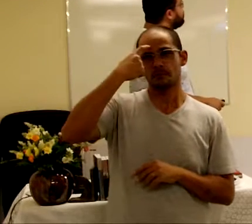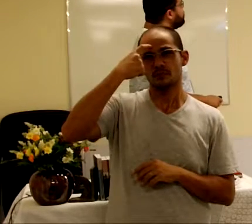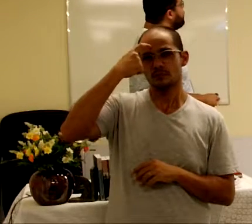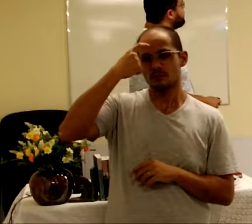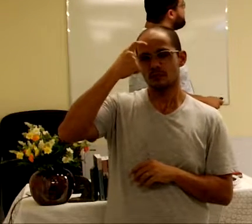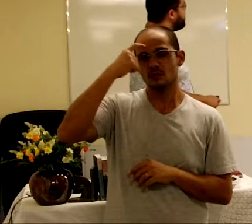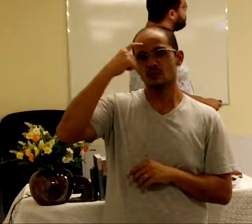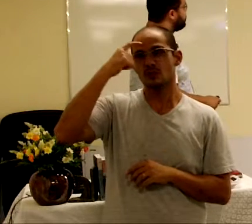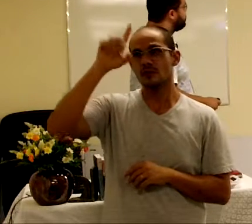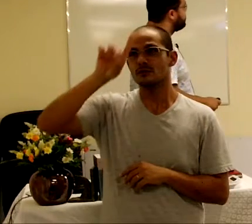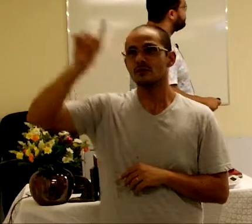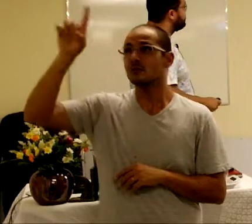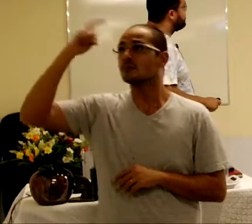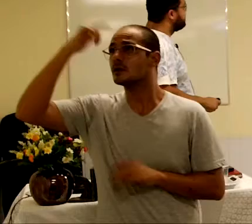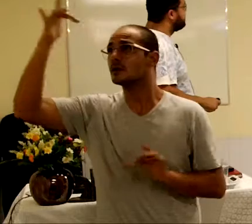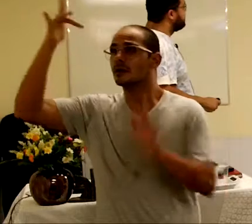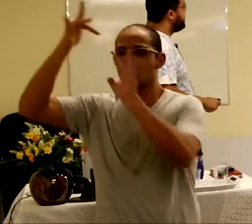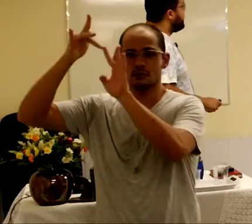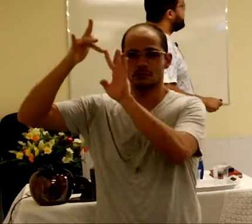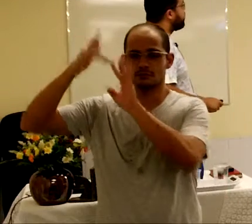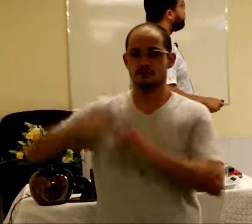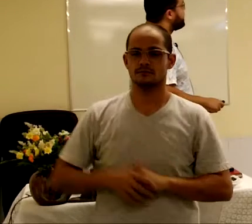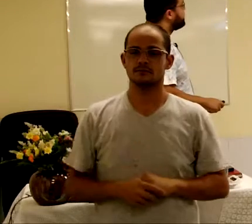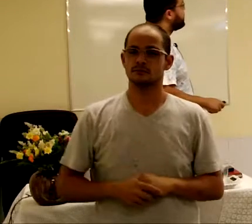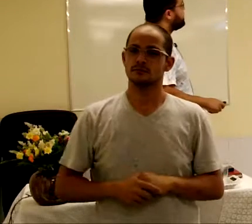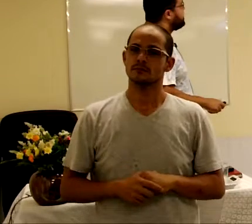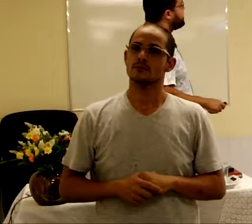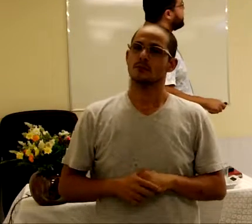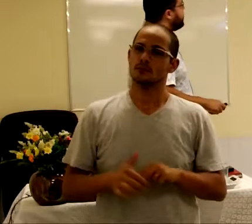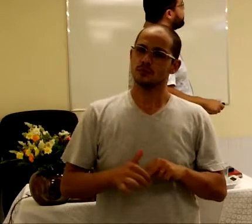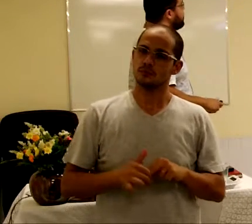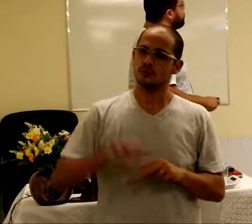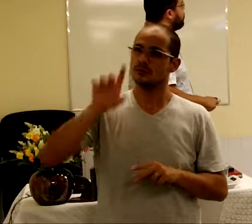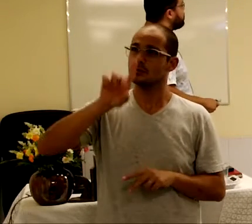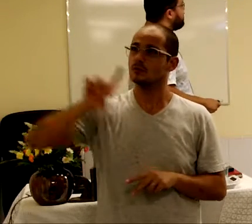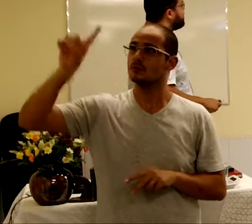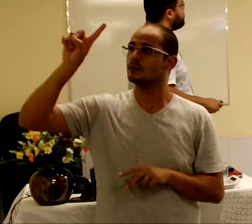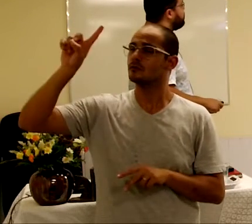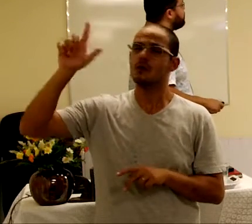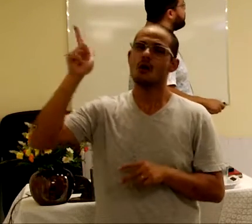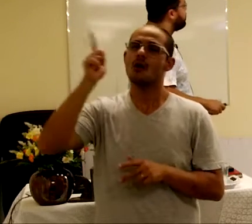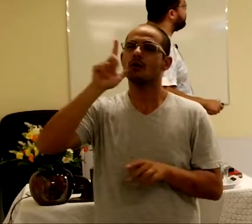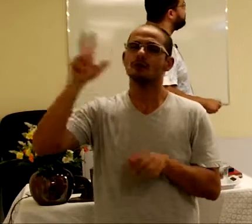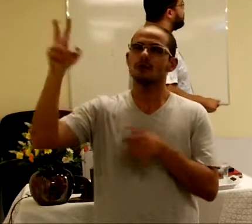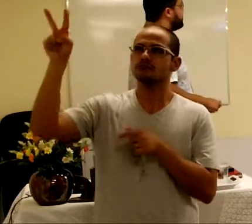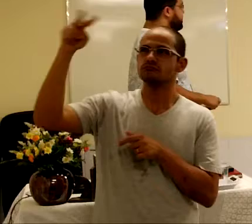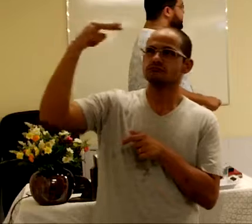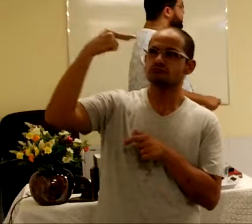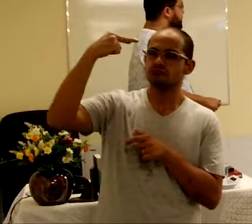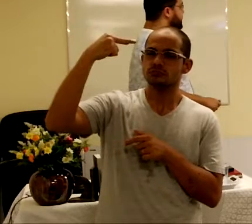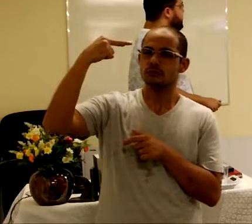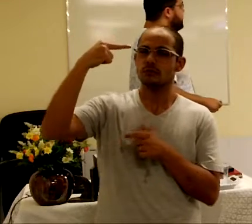contato com o seu pensamento. E é com razão que se diz que Deus lê os nossos mais profundos refolhos do